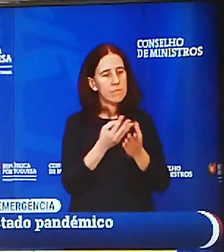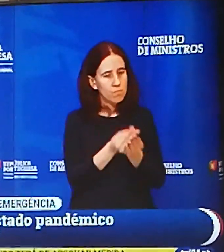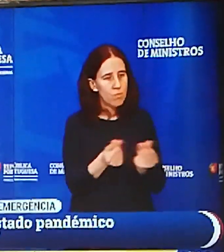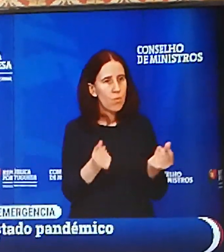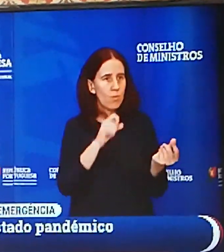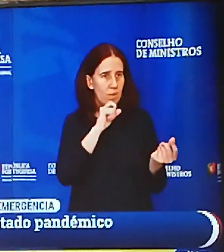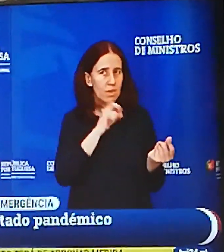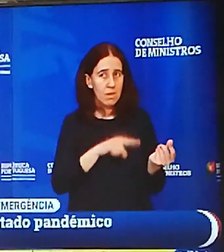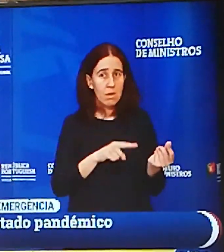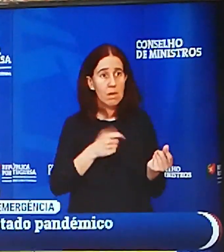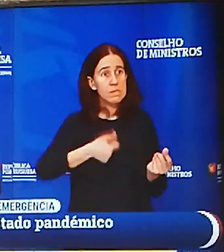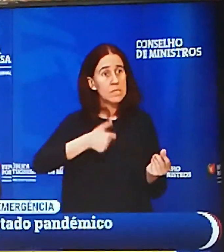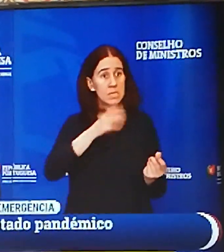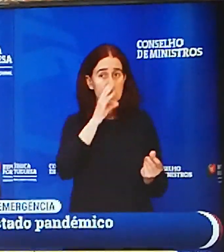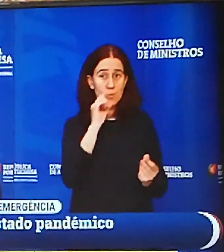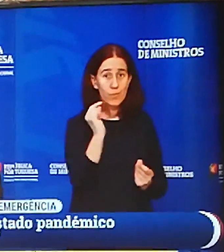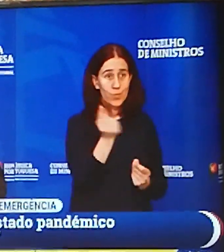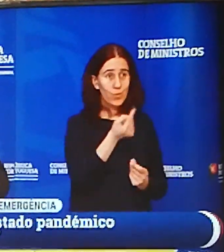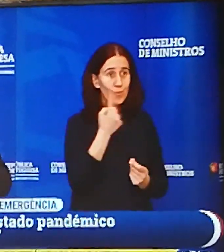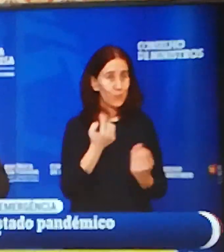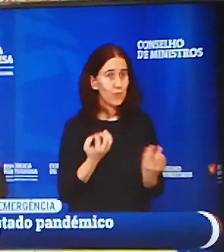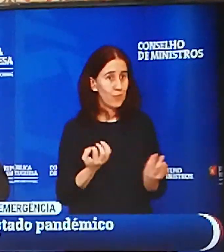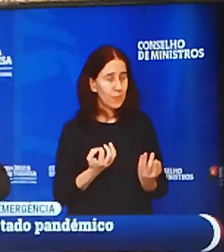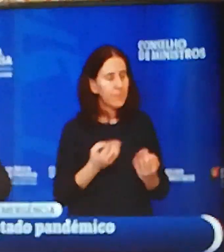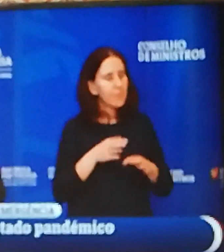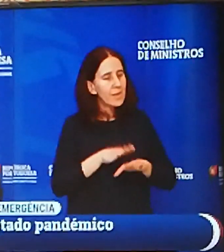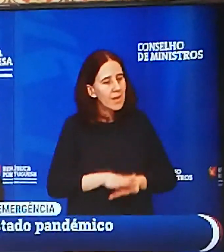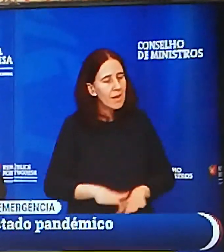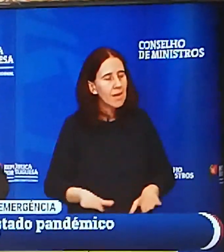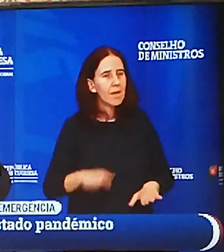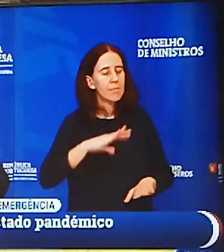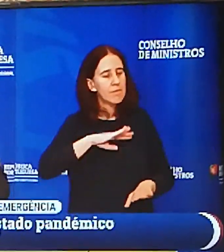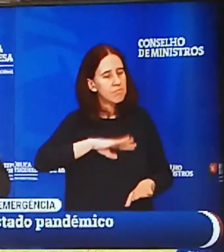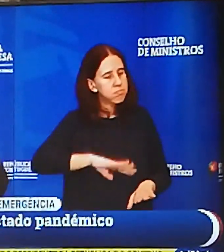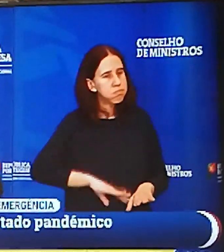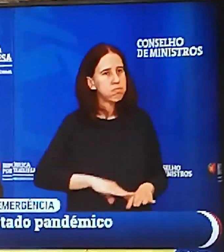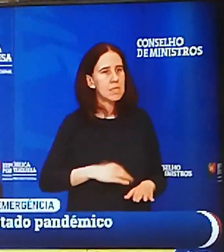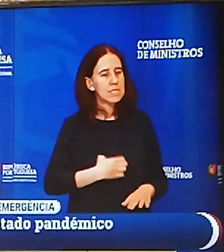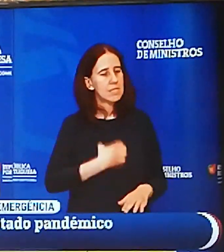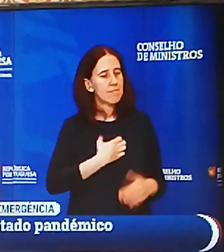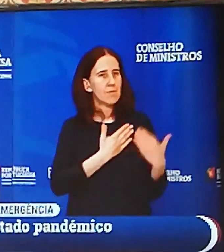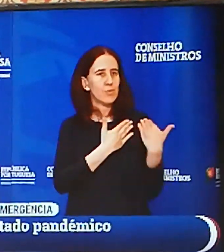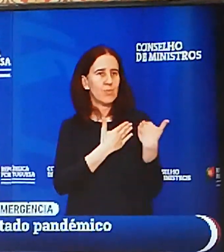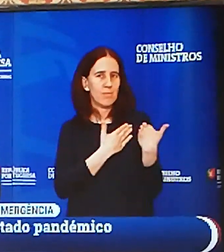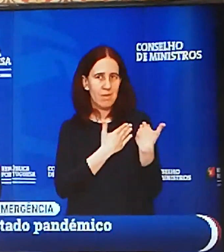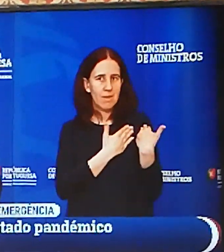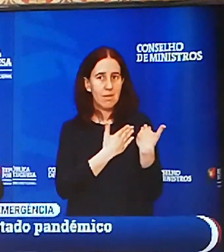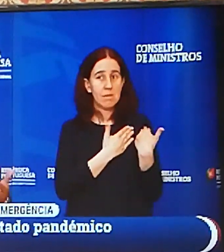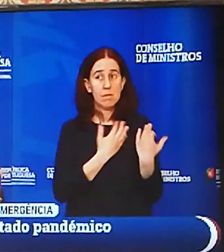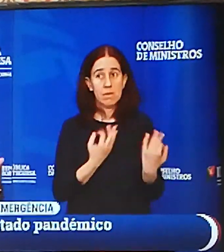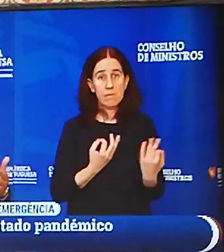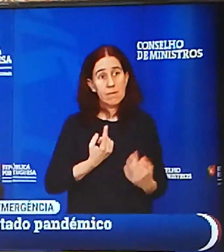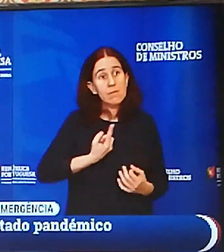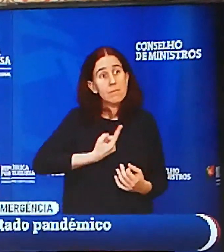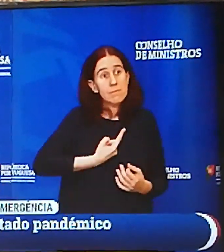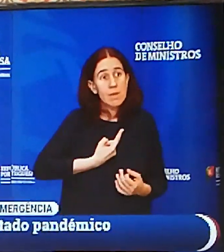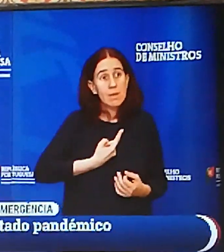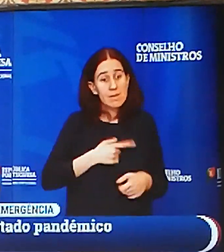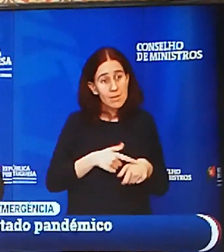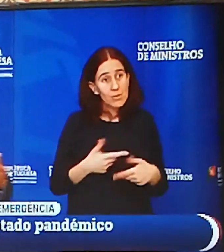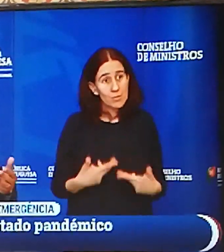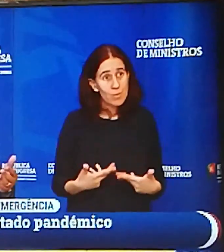ultrapassar. Sobretudo se todos agirmos com a calma, a serenidade, o sentido de responsabilidade que se impõe